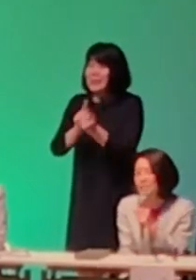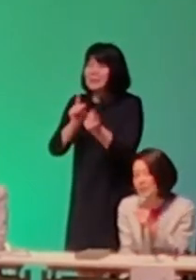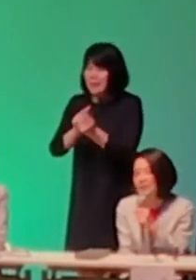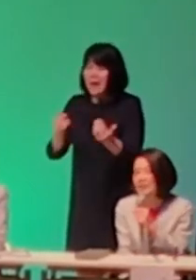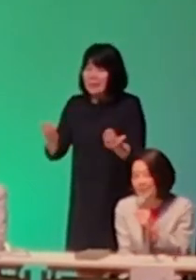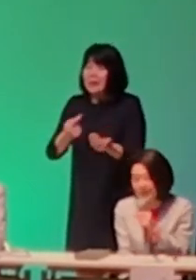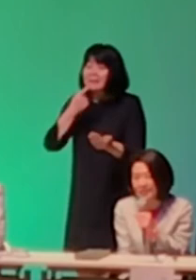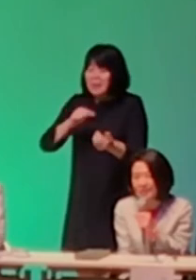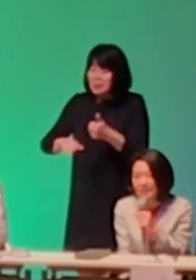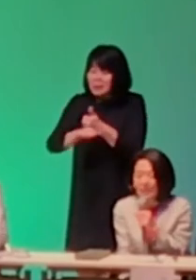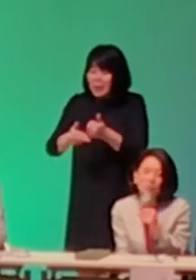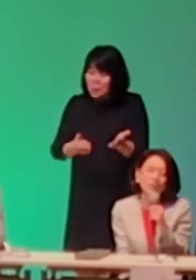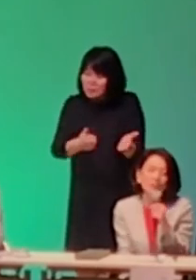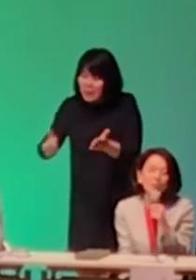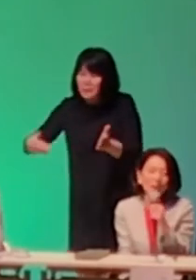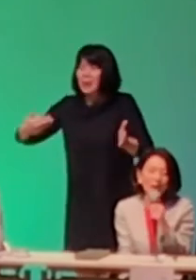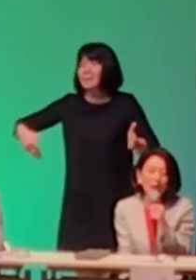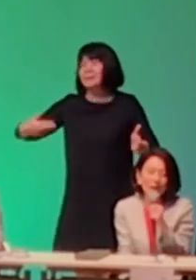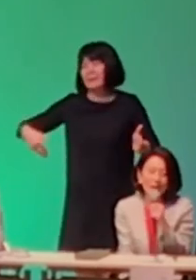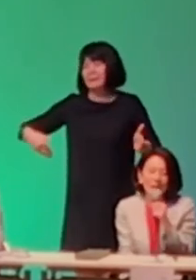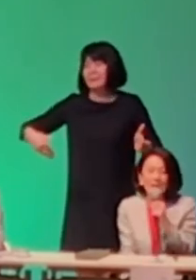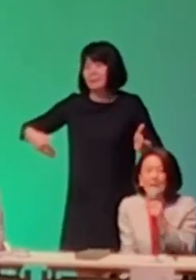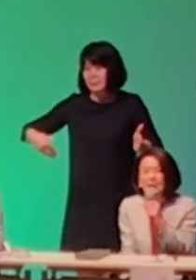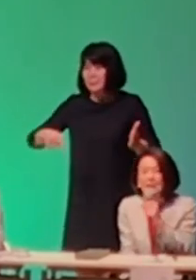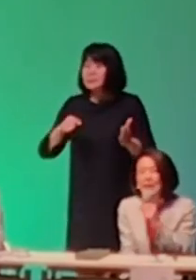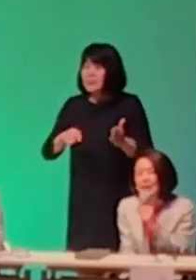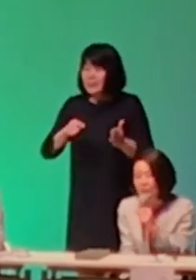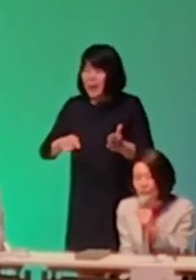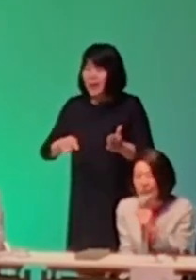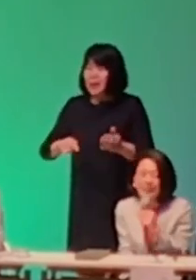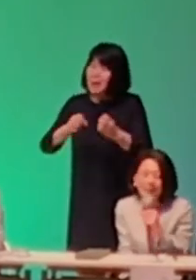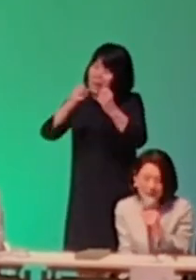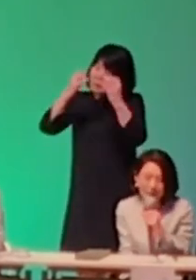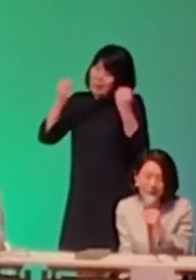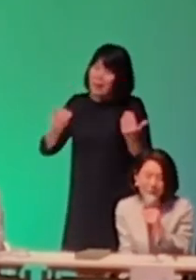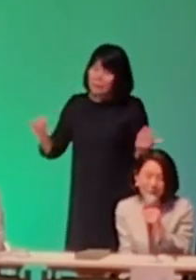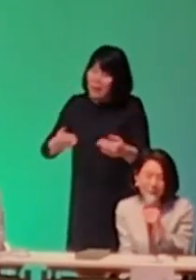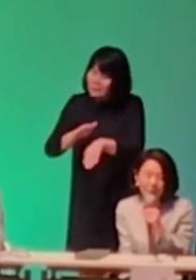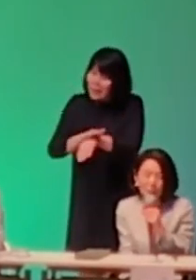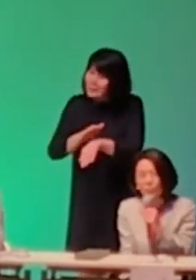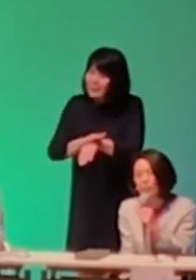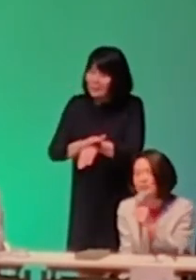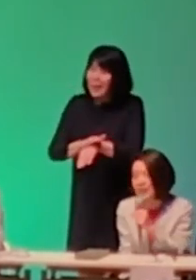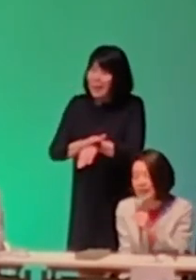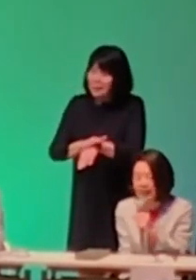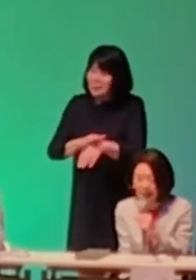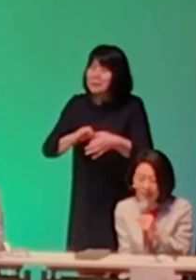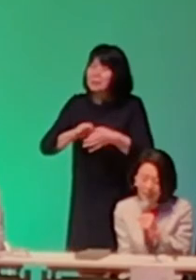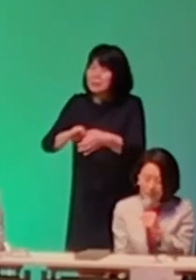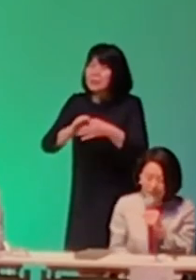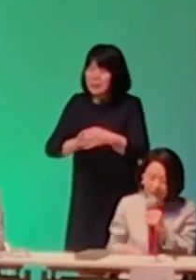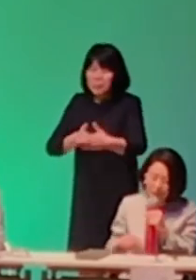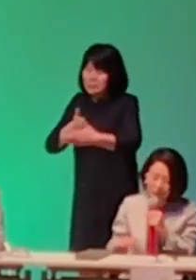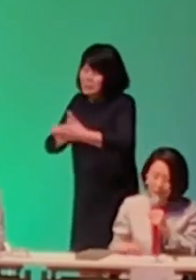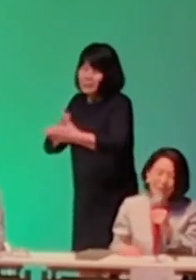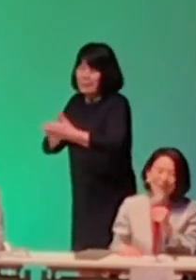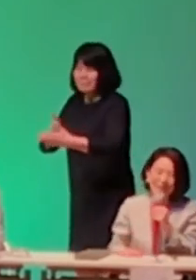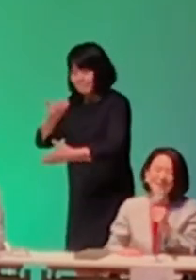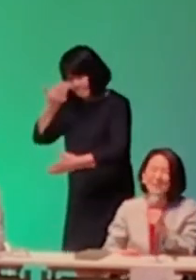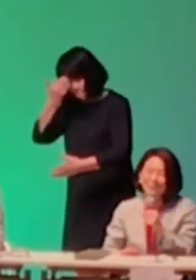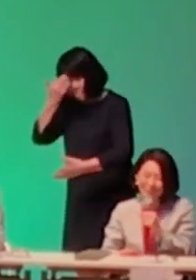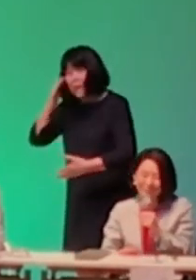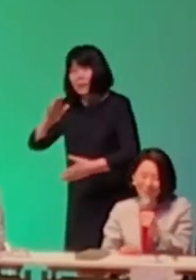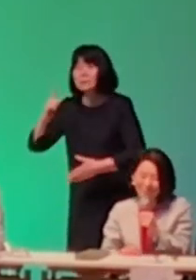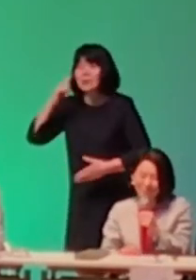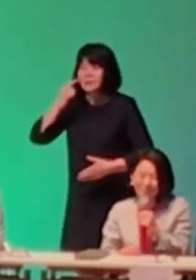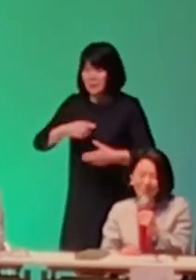境が整備されていない、そういったことが輝く働き方というところに制限がかかっているんじゃないかというふうに